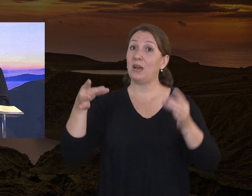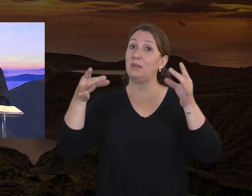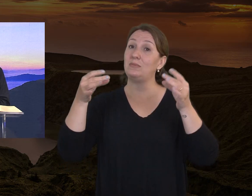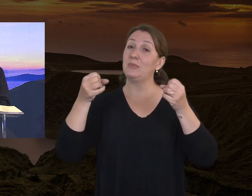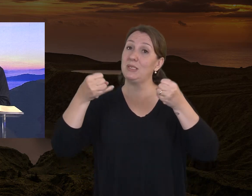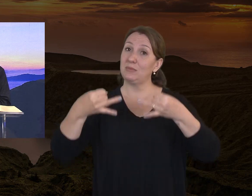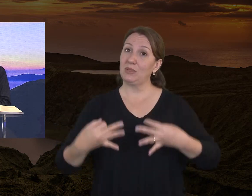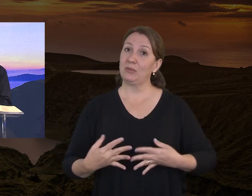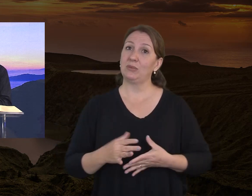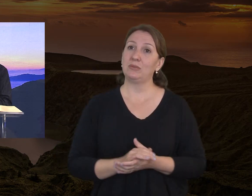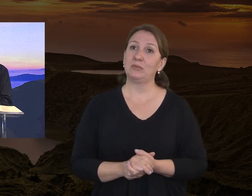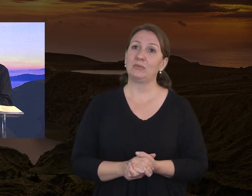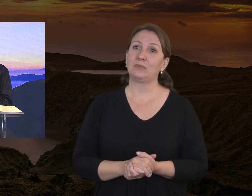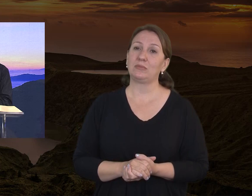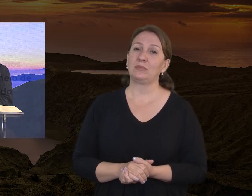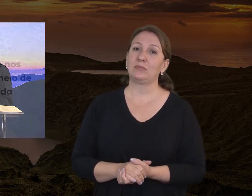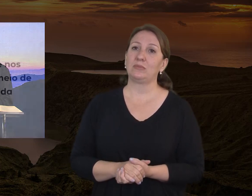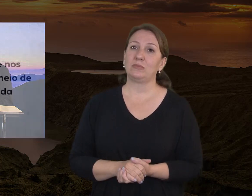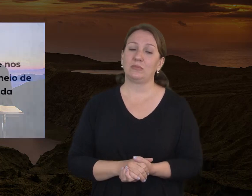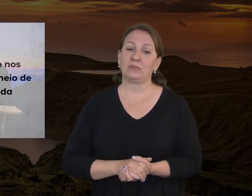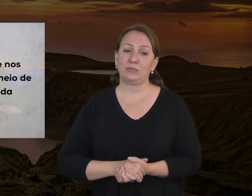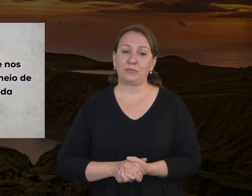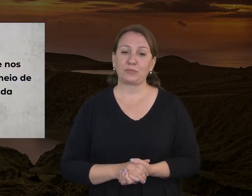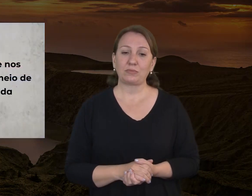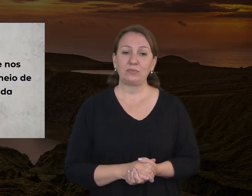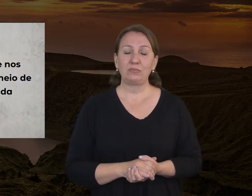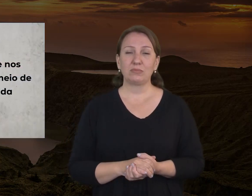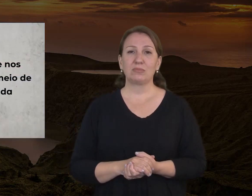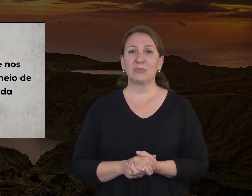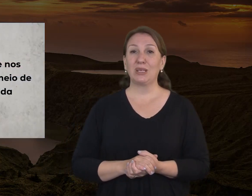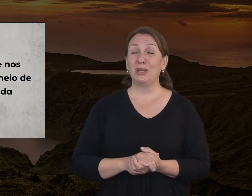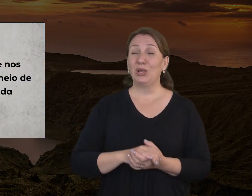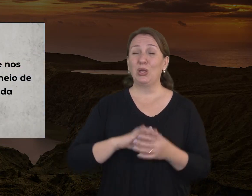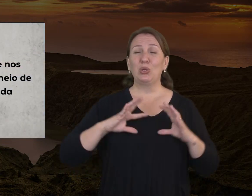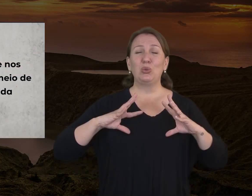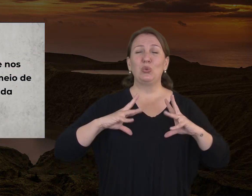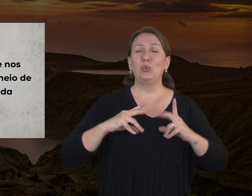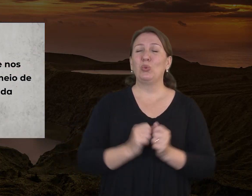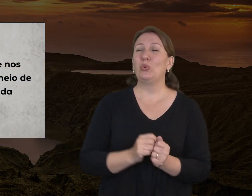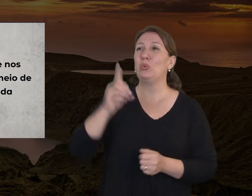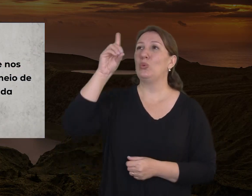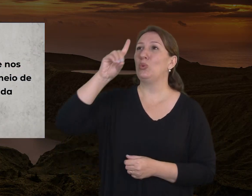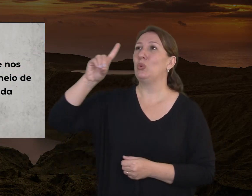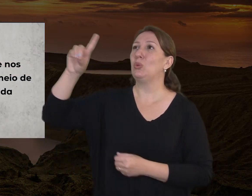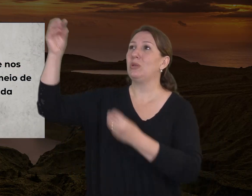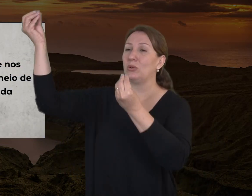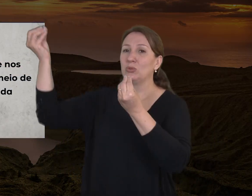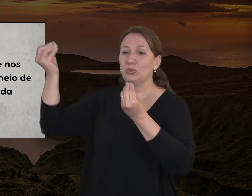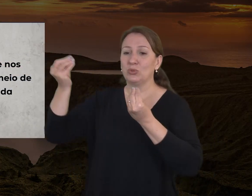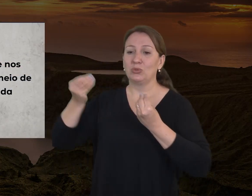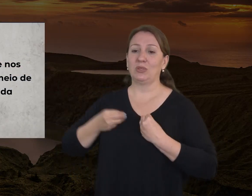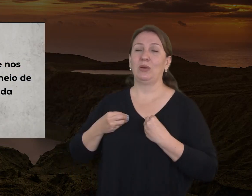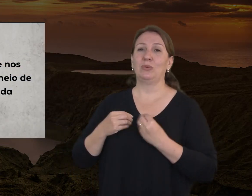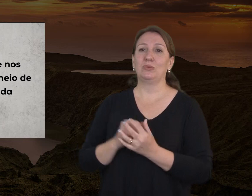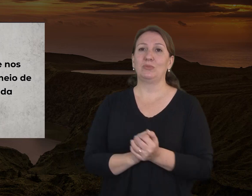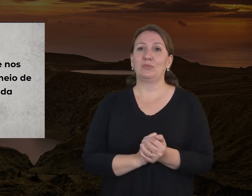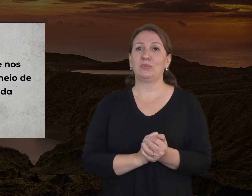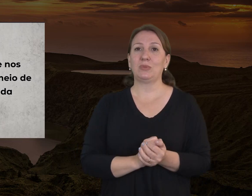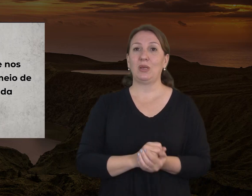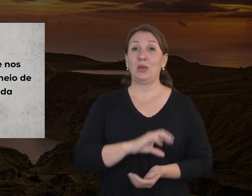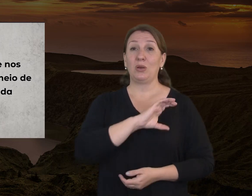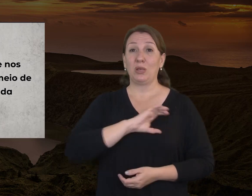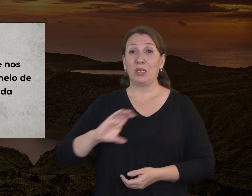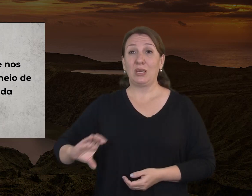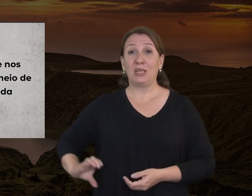tudo provém de Deus, que nos reconciliou consigo mesmo. Por meio de Cristo nos deu o ministério